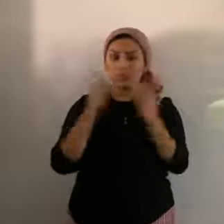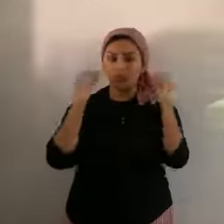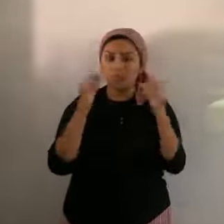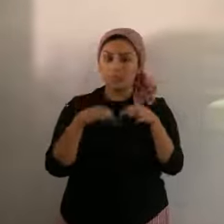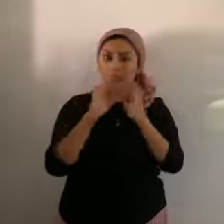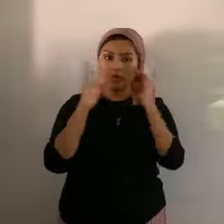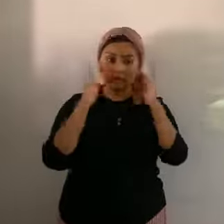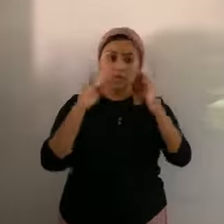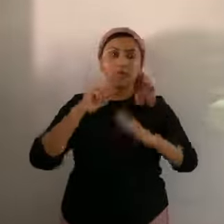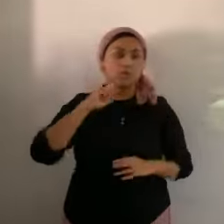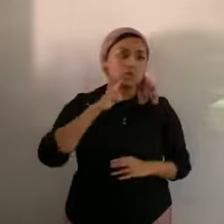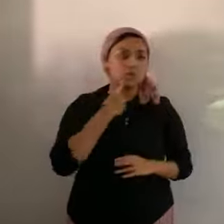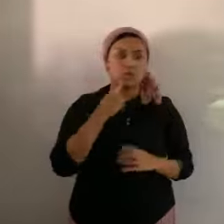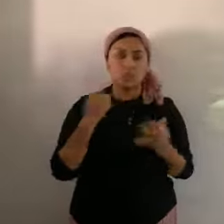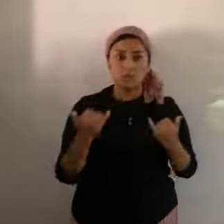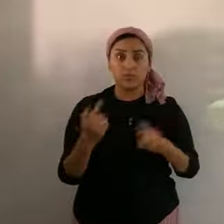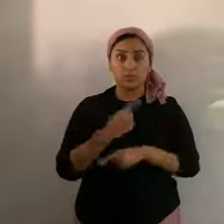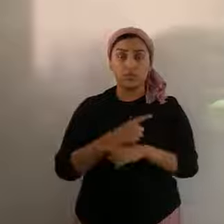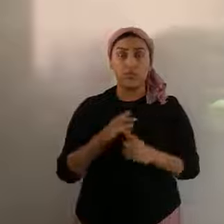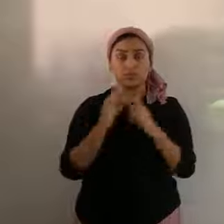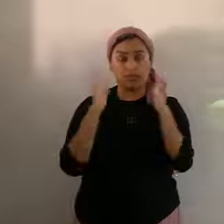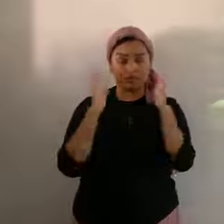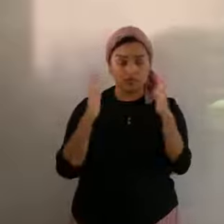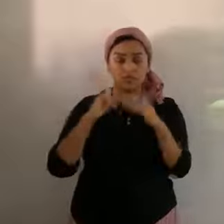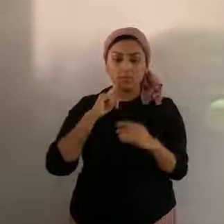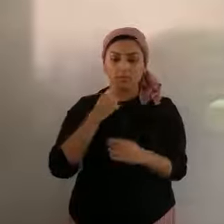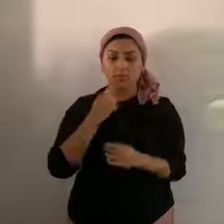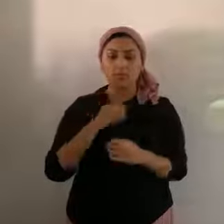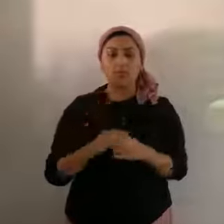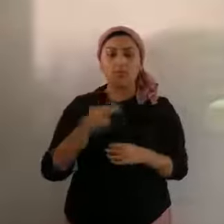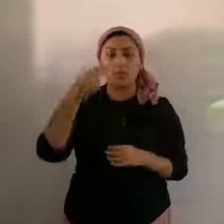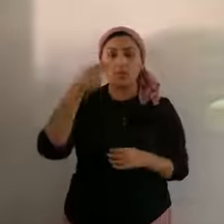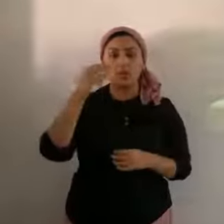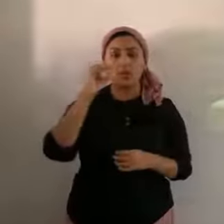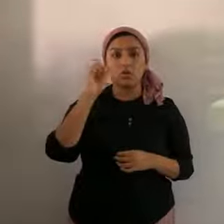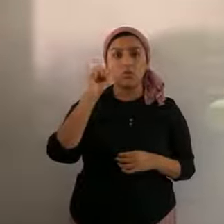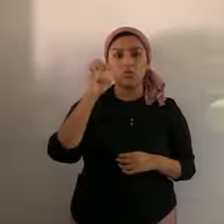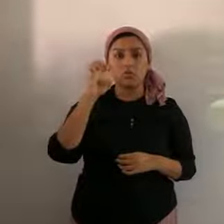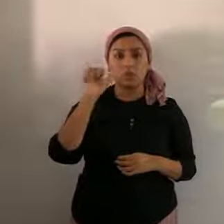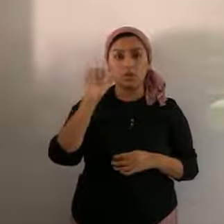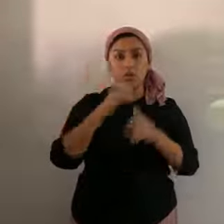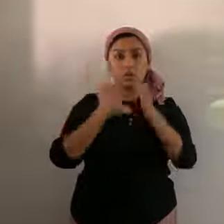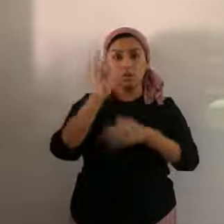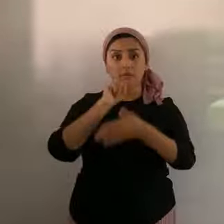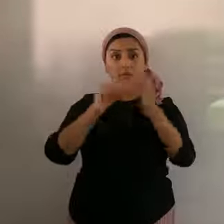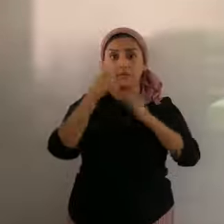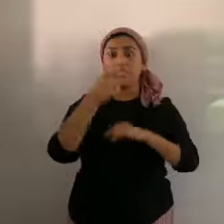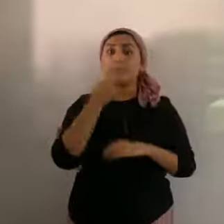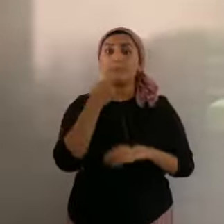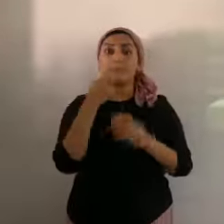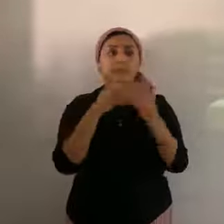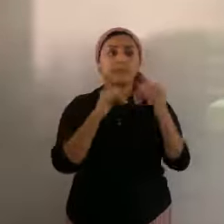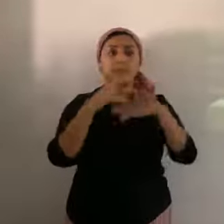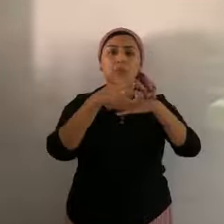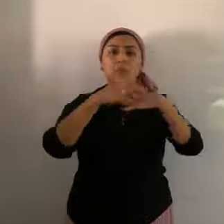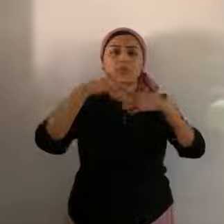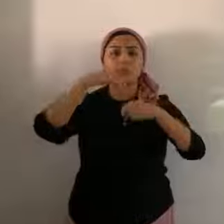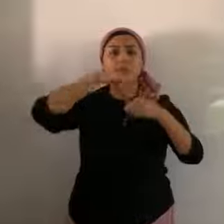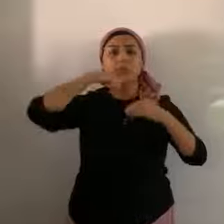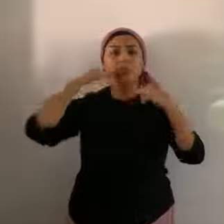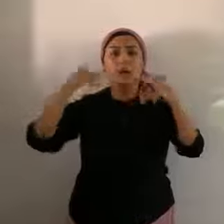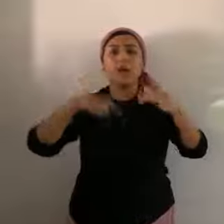y todas, pero toma en serio mucho esta ministración también. En Oseas 9, en el verso 10 dice: como uvas en el desierto hallé